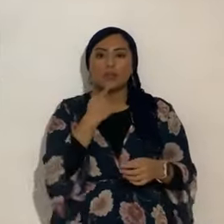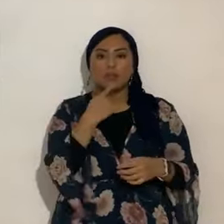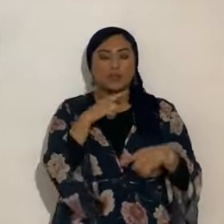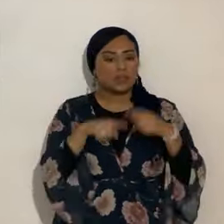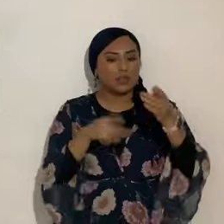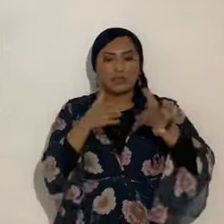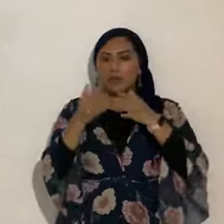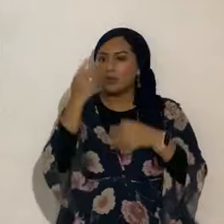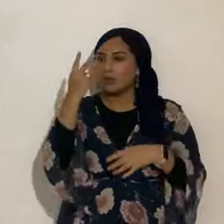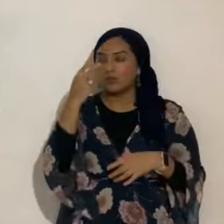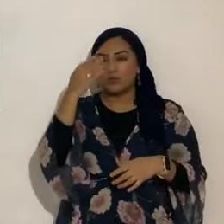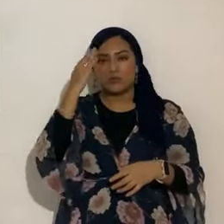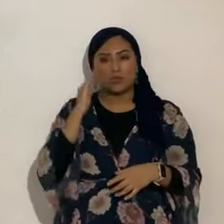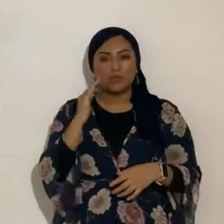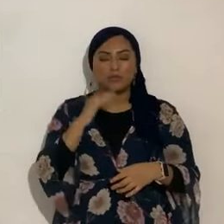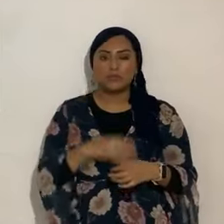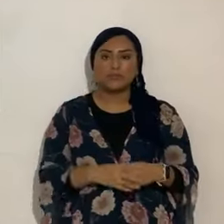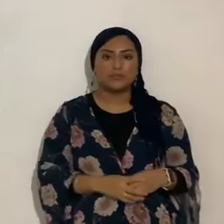servir a dos dioses.